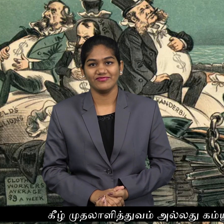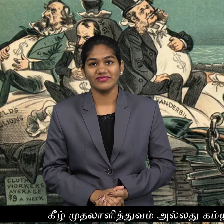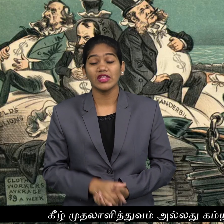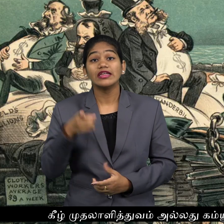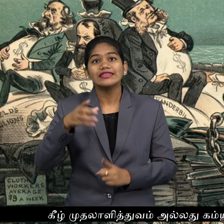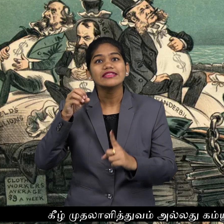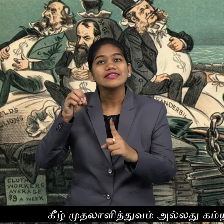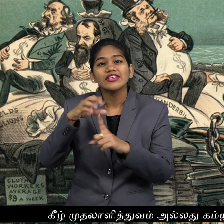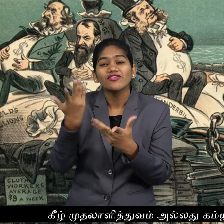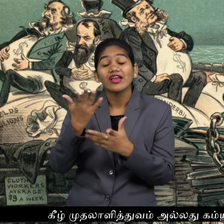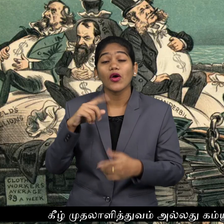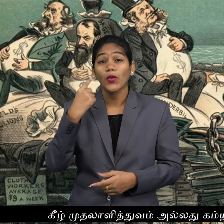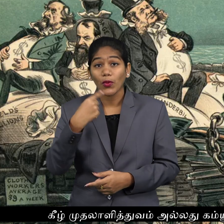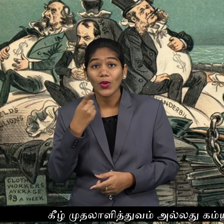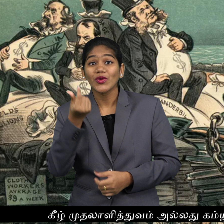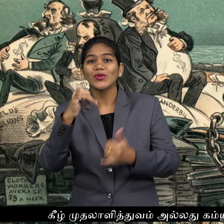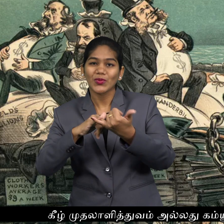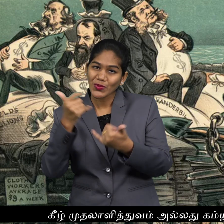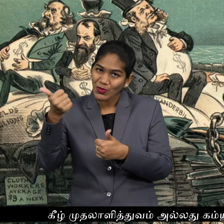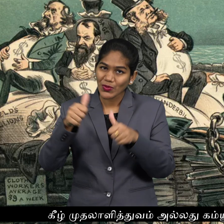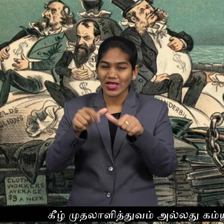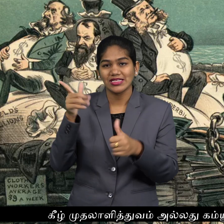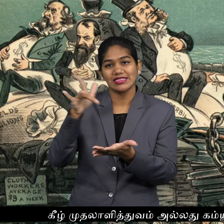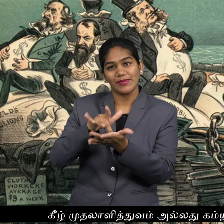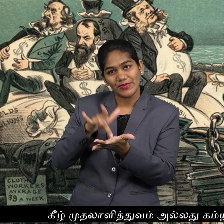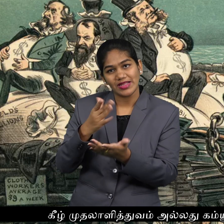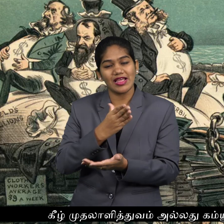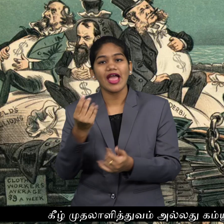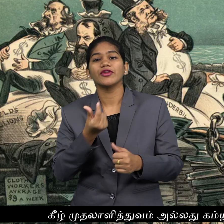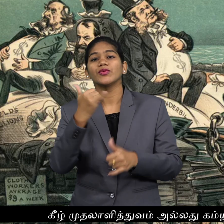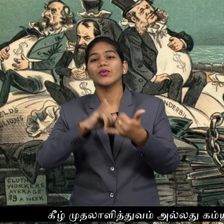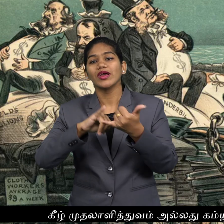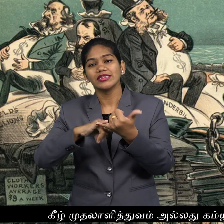கீழ் முதலாளித்துவம் அல்லது கம்யூனிசத்தின் தேர்வை எதிர்கொண்டன.